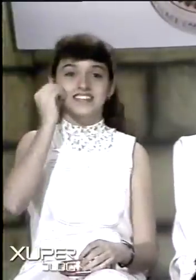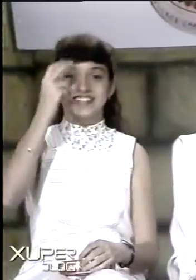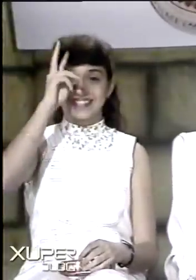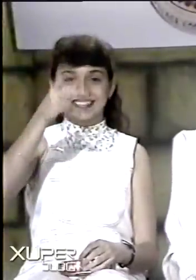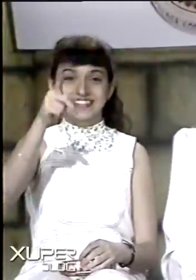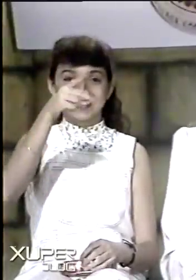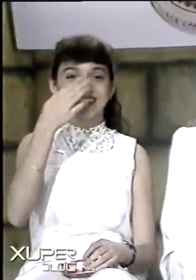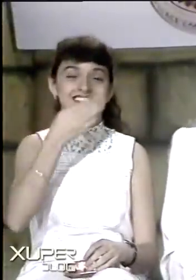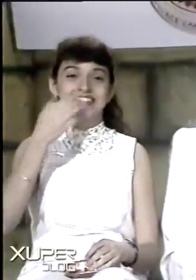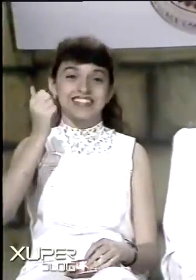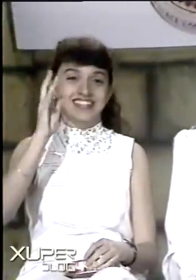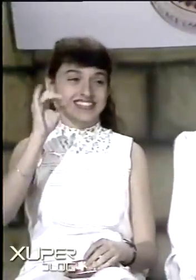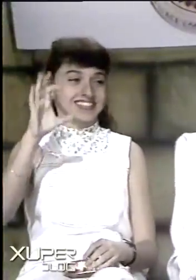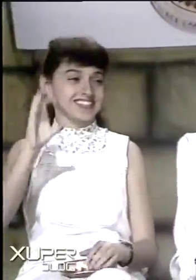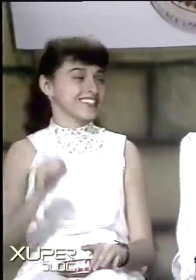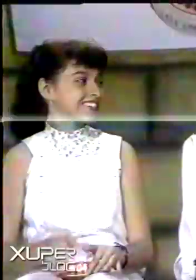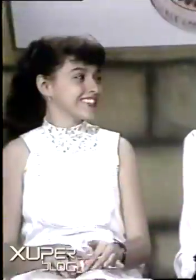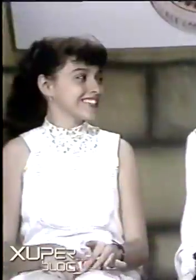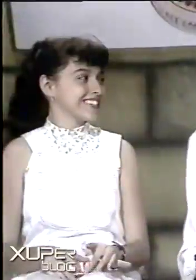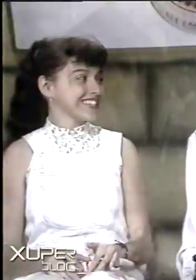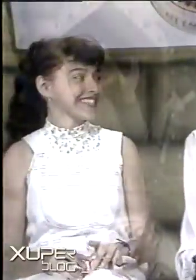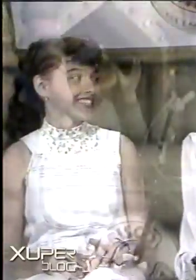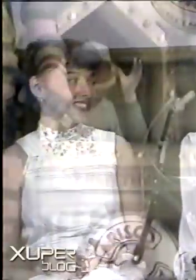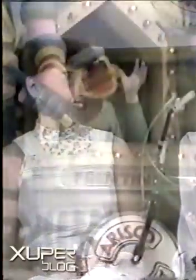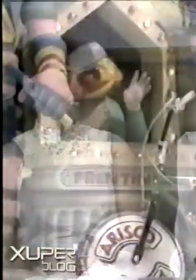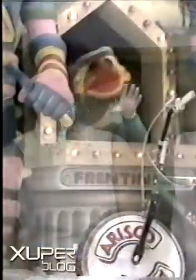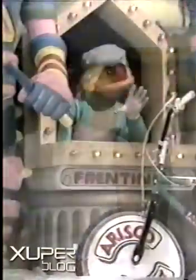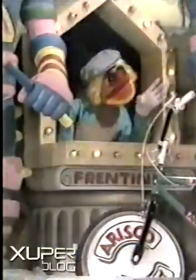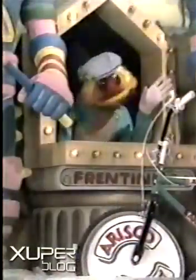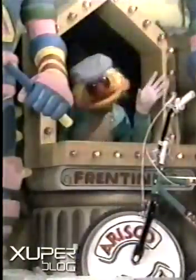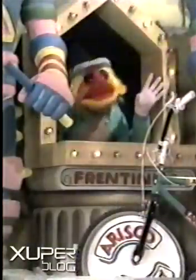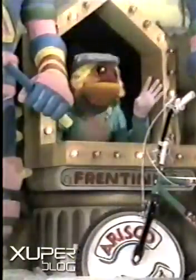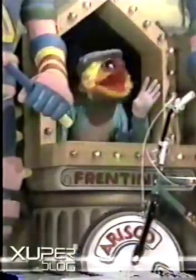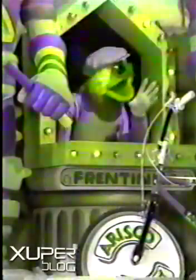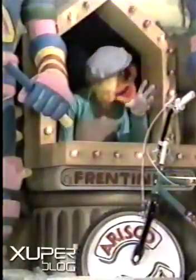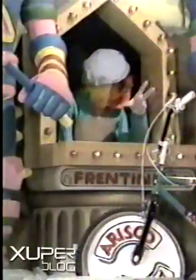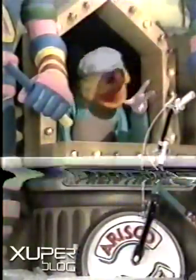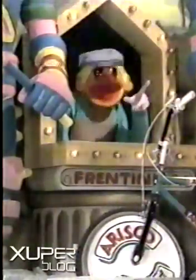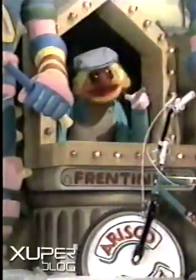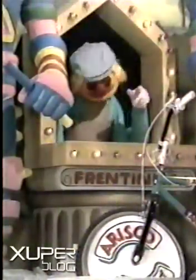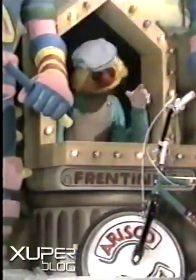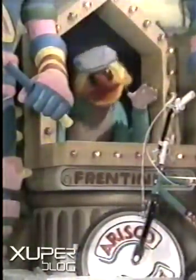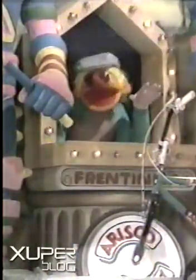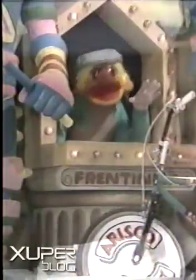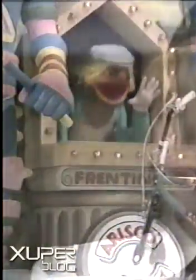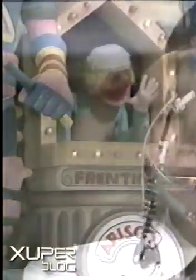bem doce! Viva Ari! Arisco! Arisco!